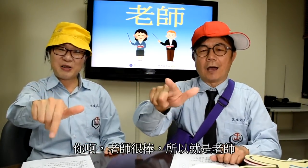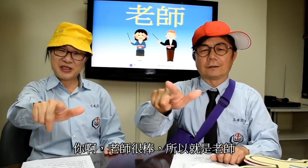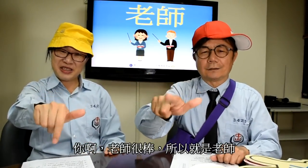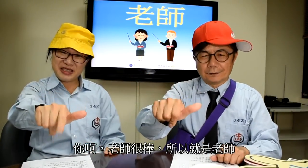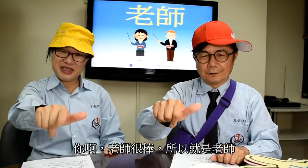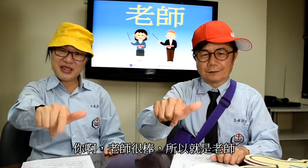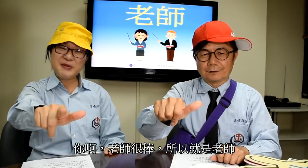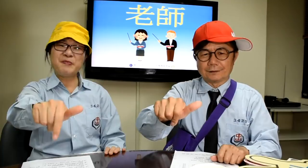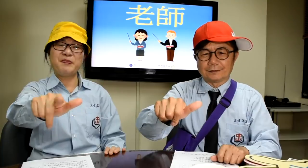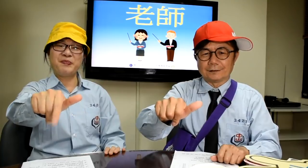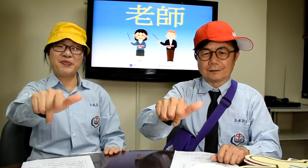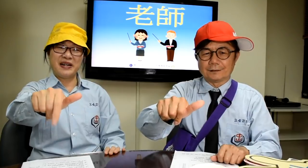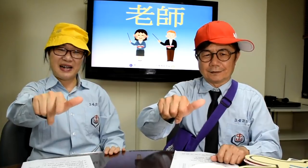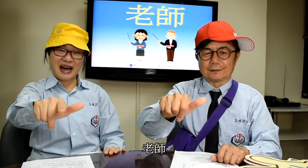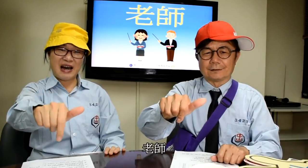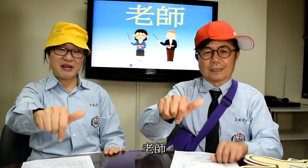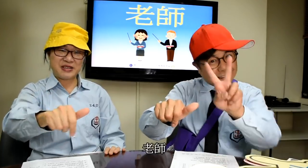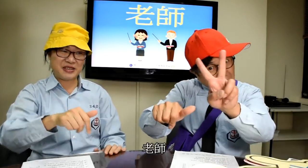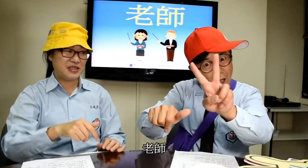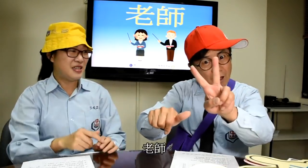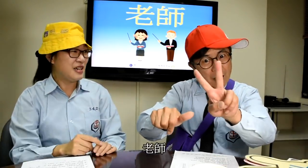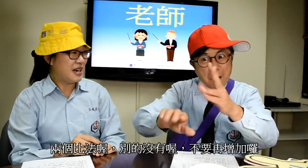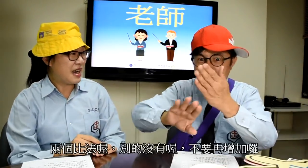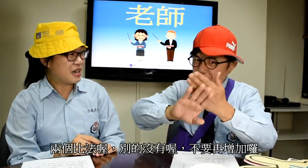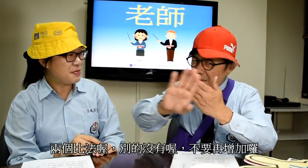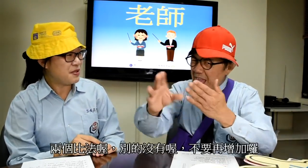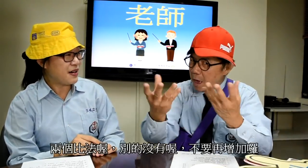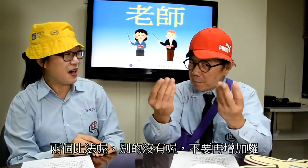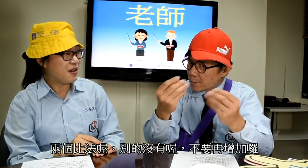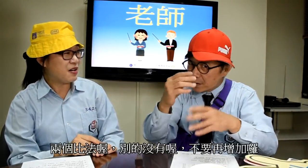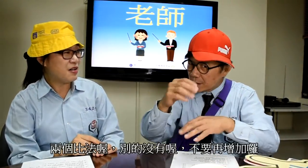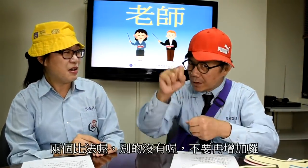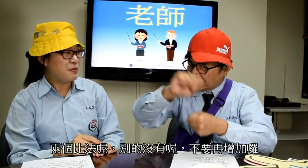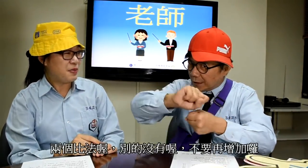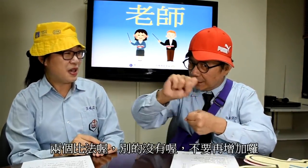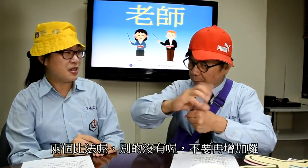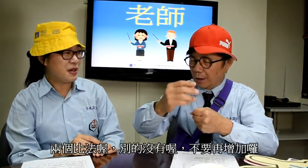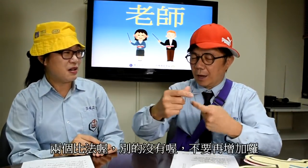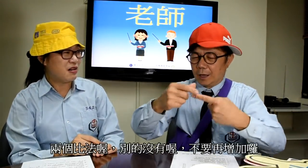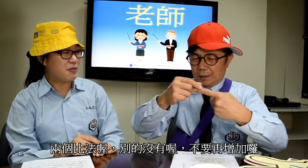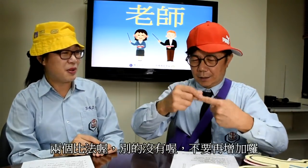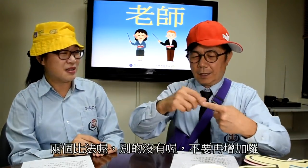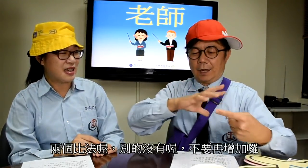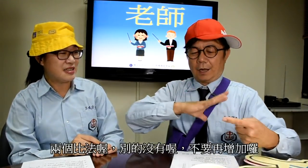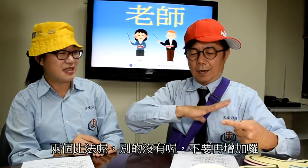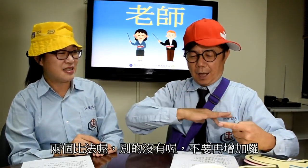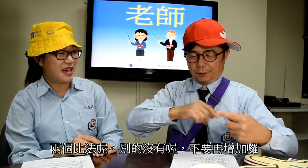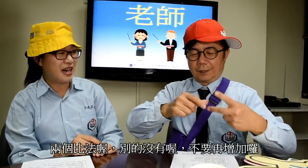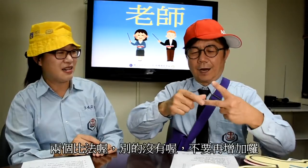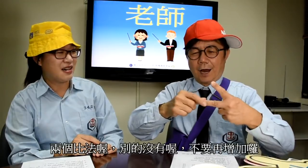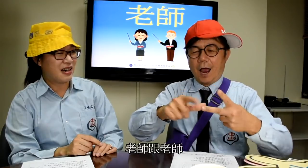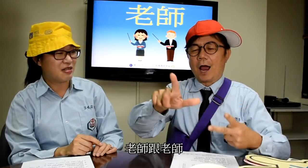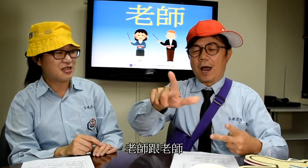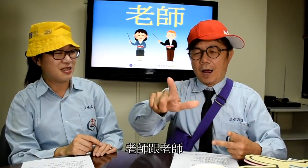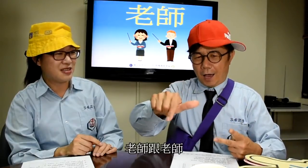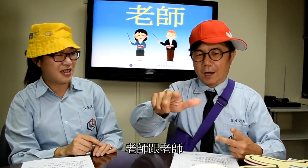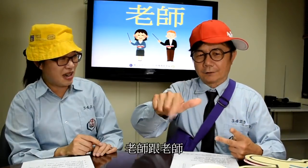师，老师，两个笔法哦，别的没有哦，不要再增加了哦，老师跟老